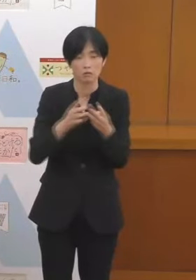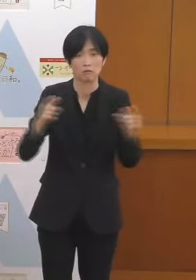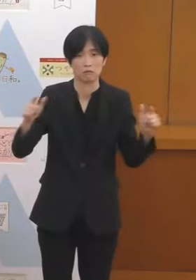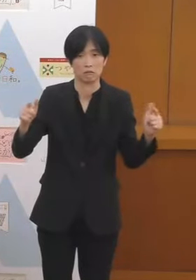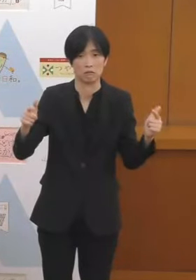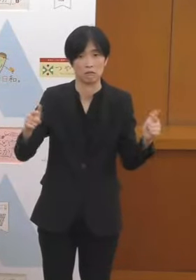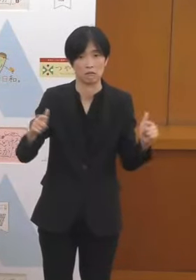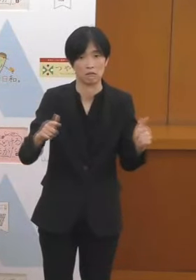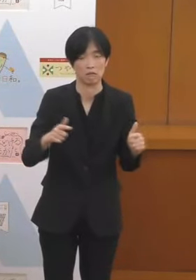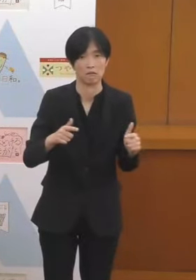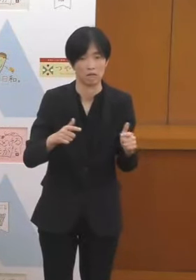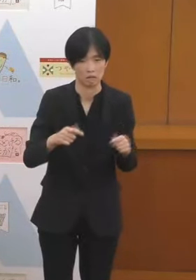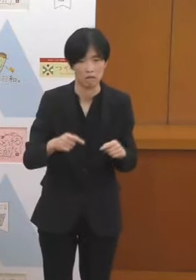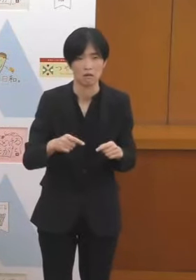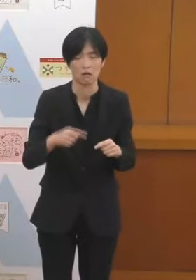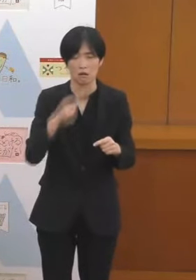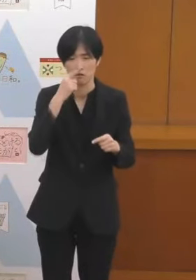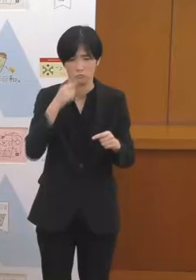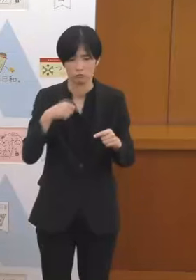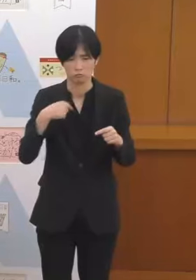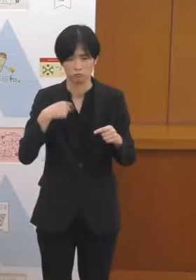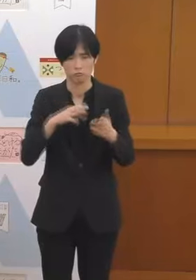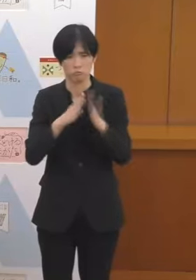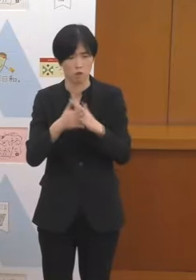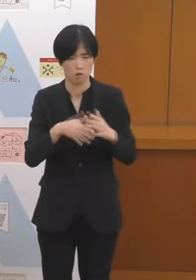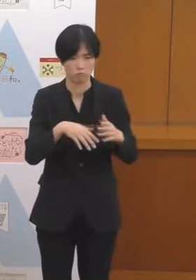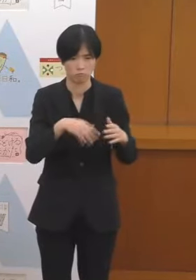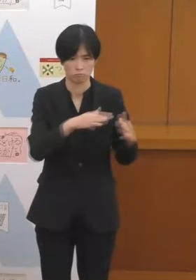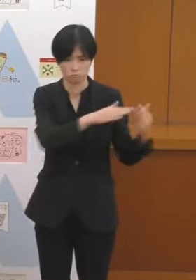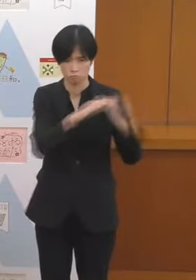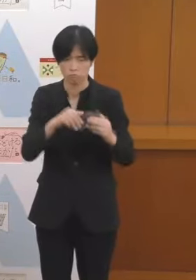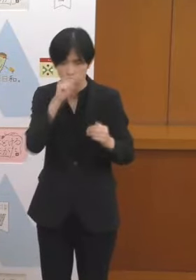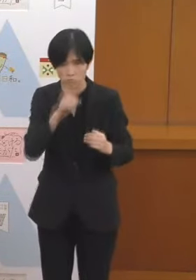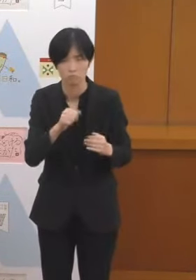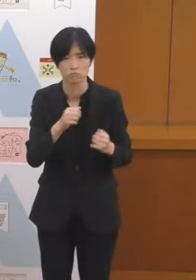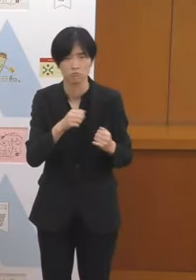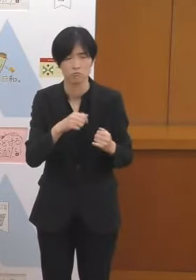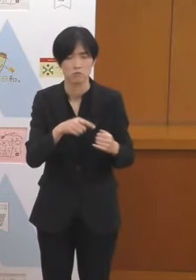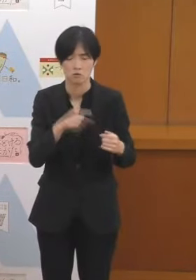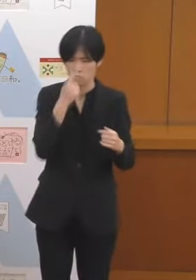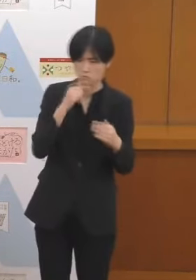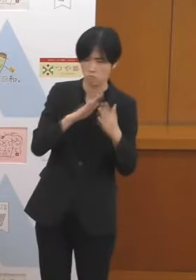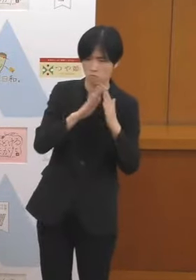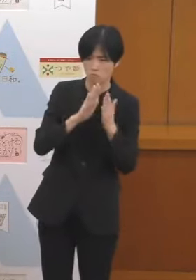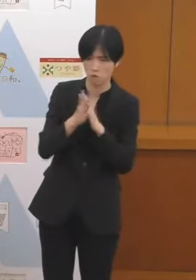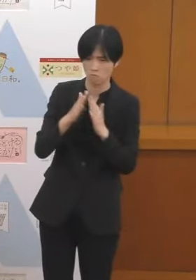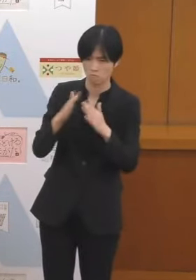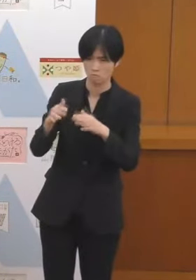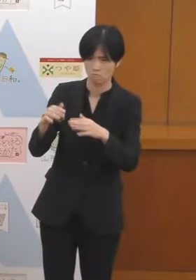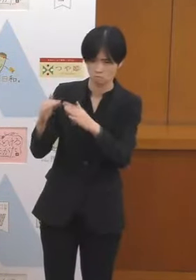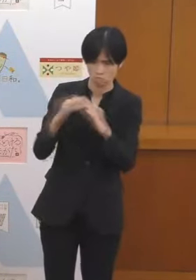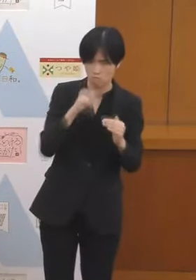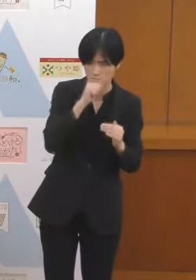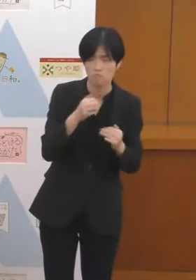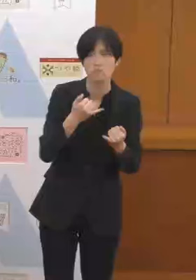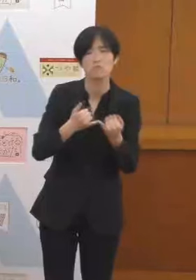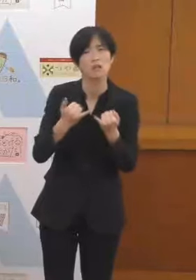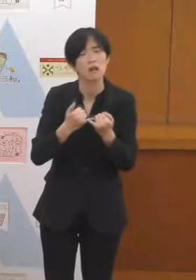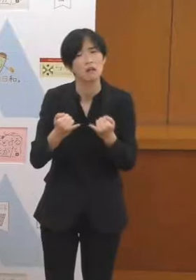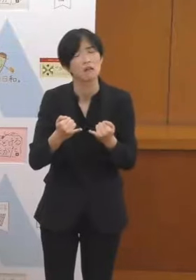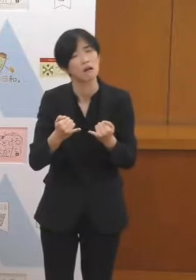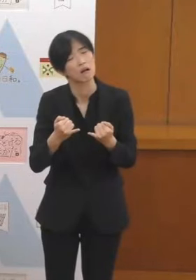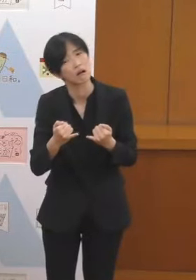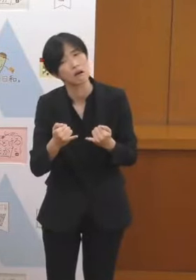人口をその奪い合うみたいな形になりますのであの日本と人口としてはあまりこう